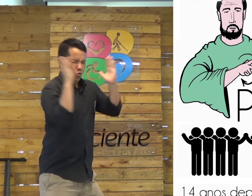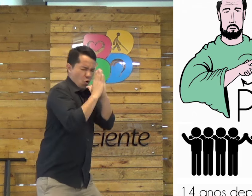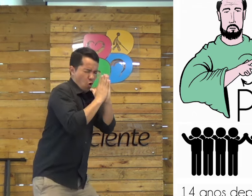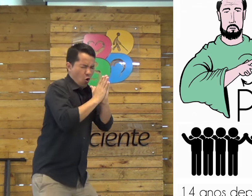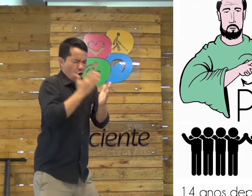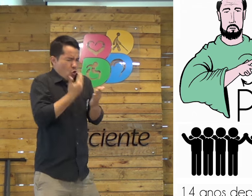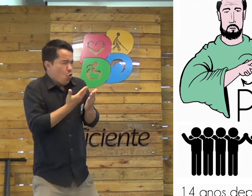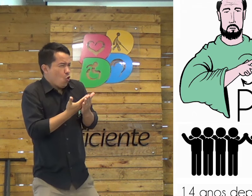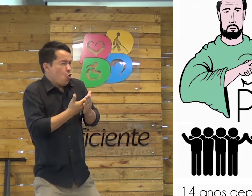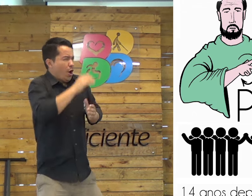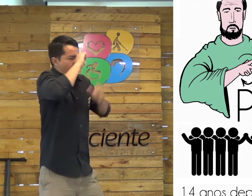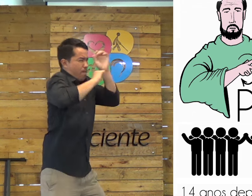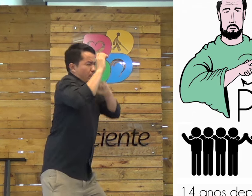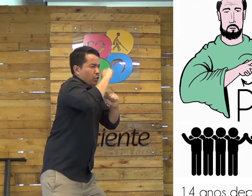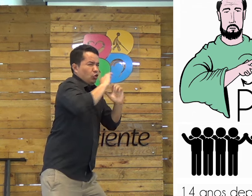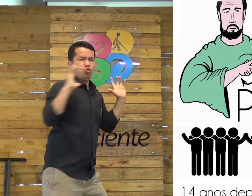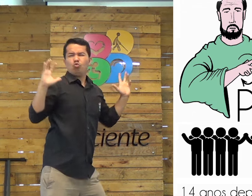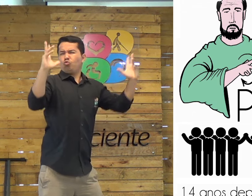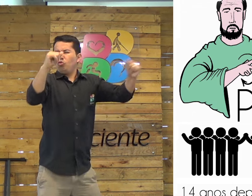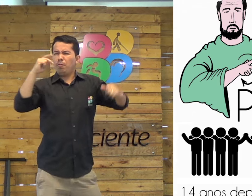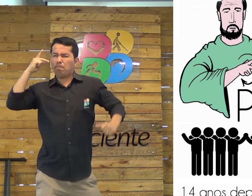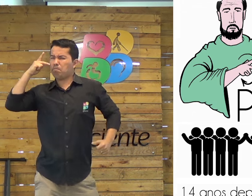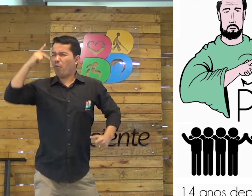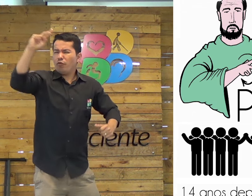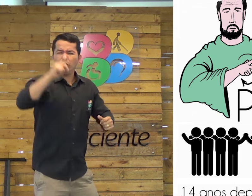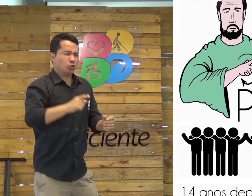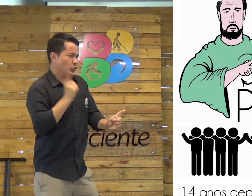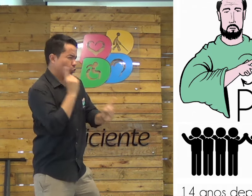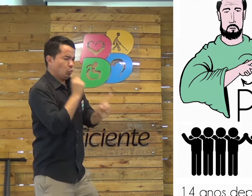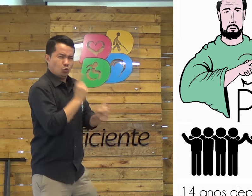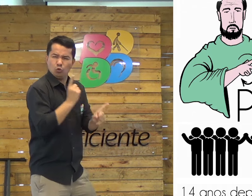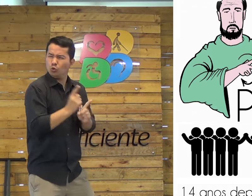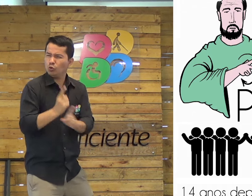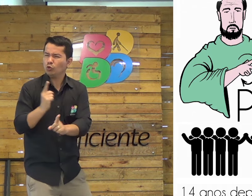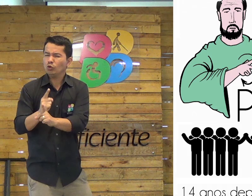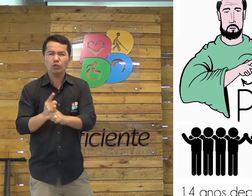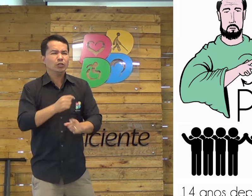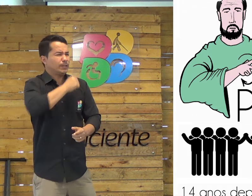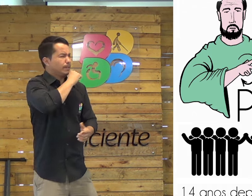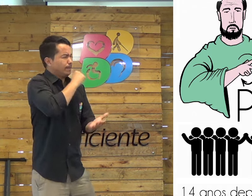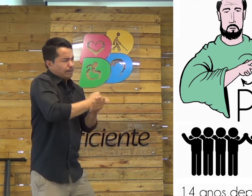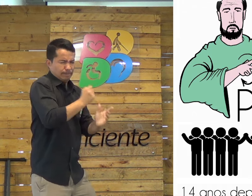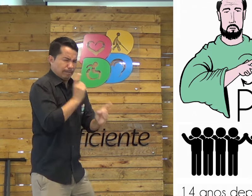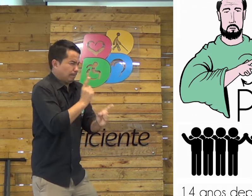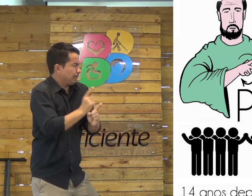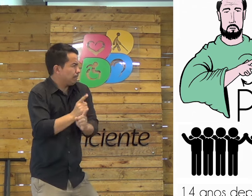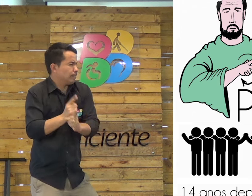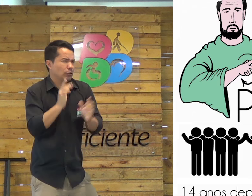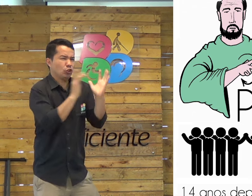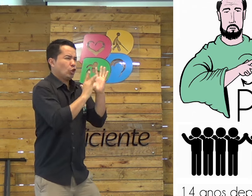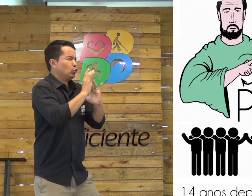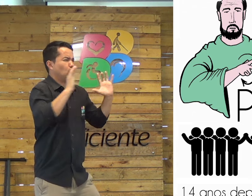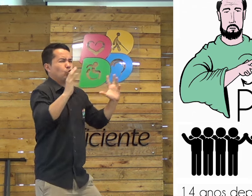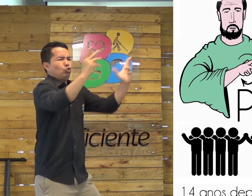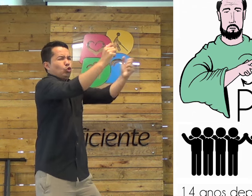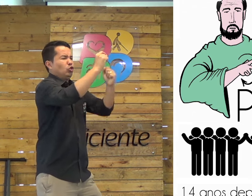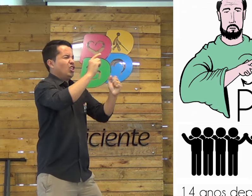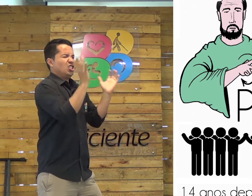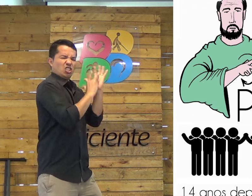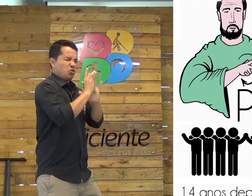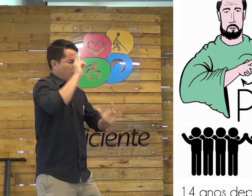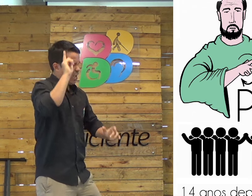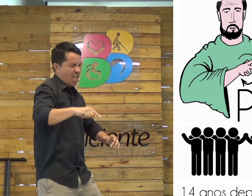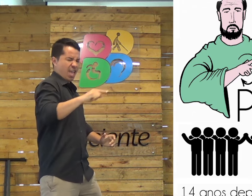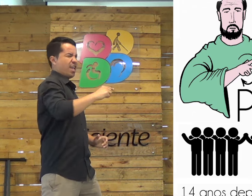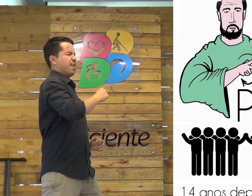crente em Jesus mesmo? Claro, eu oro, eu estudo, eu aprendo e estudo os profetas também, no Antigo Testamento, e eu